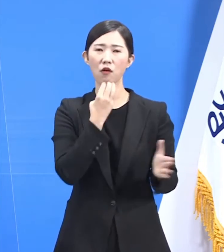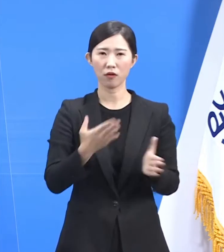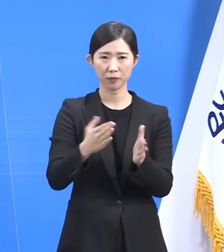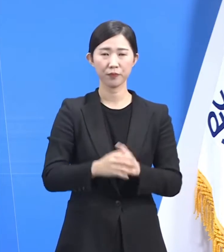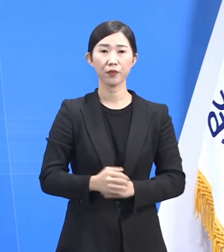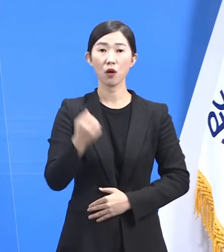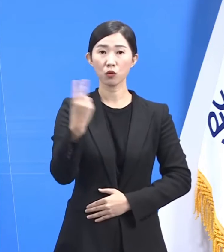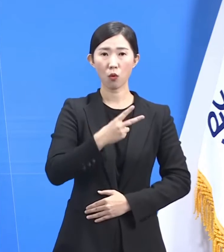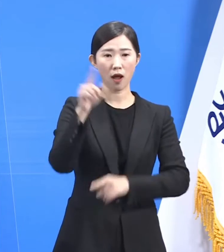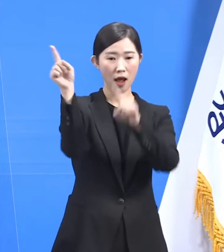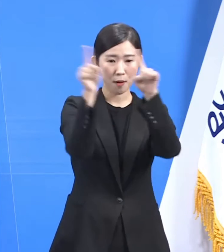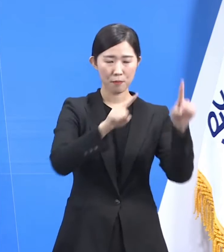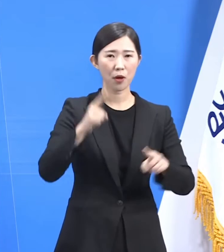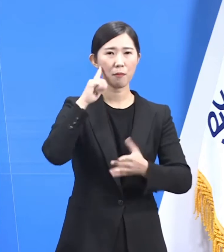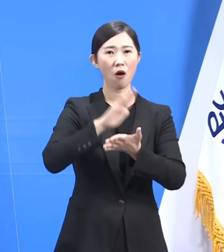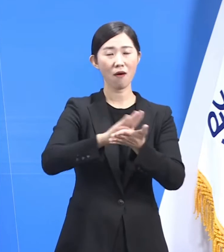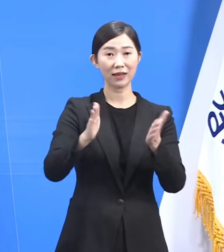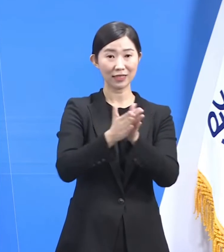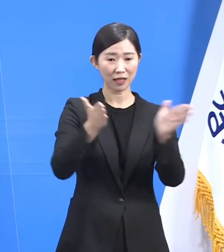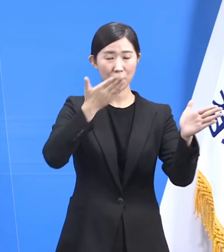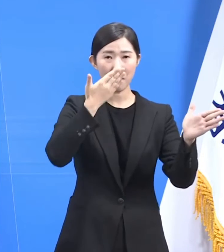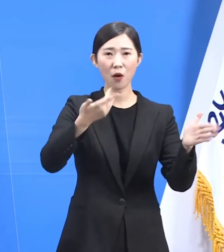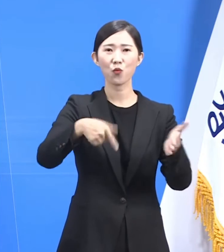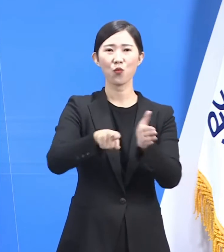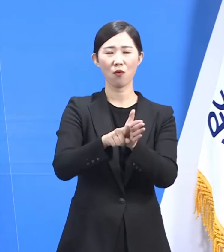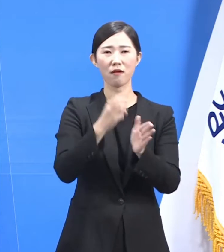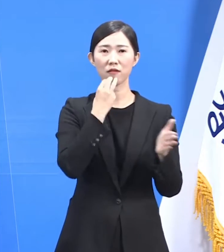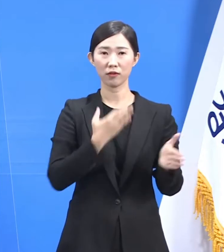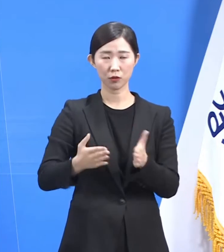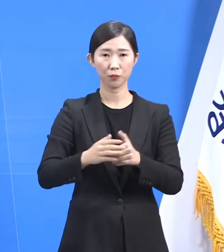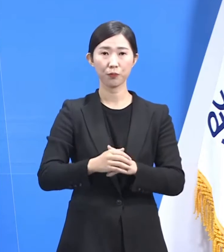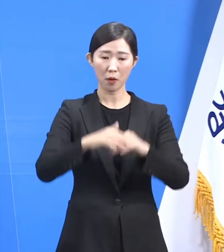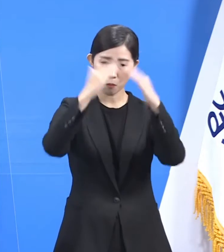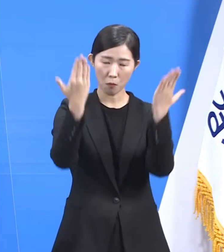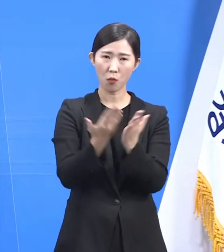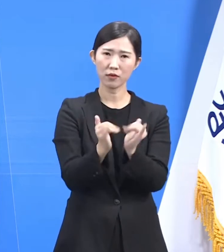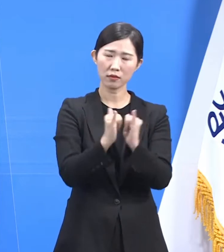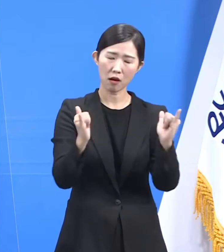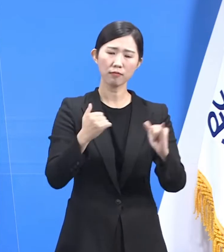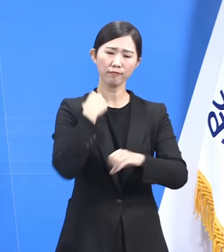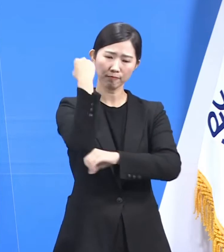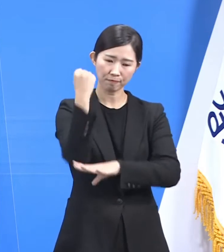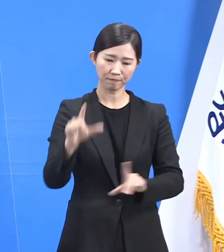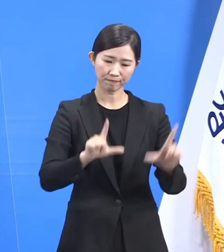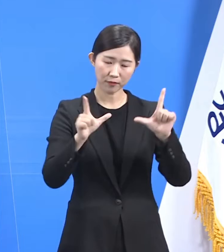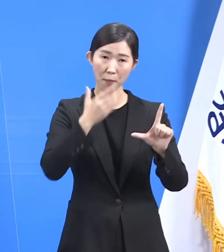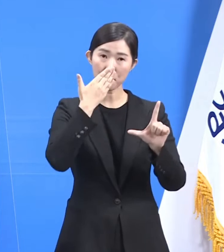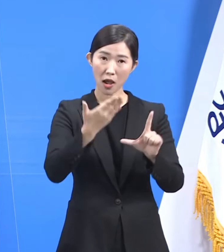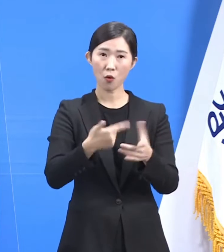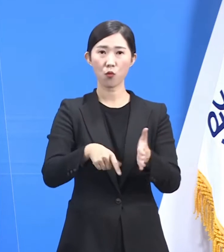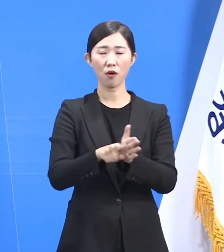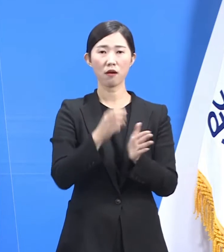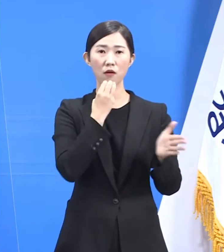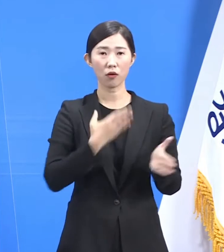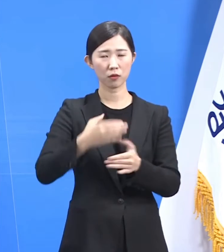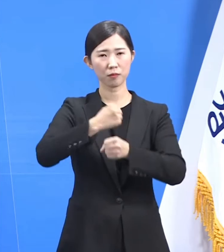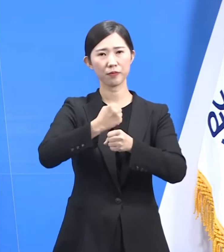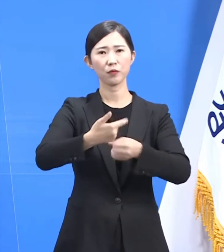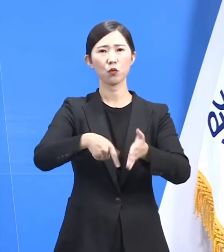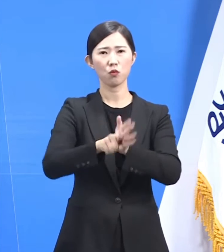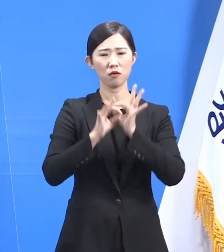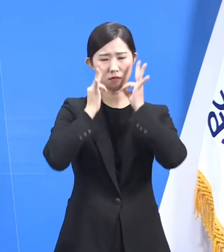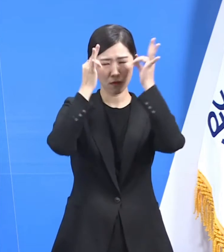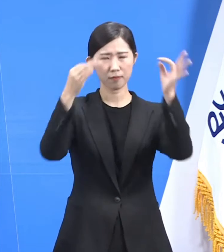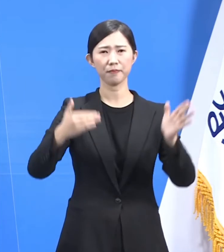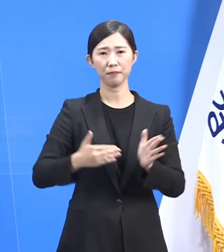경기도, 도민 누구나 최소한의 삶을 누릴 수 있는 그런 경기도를 만들기 위해서 최선의 노력을